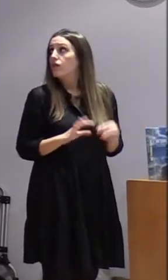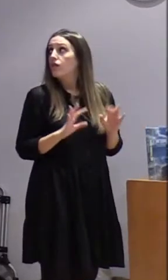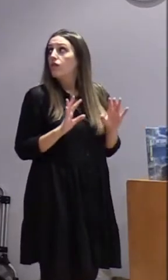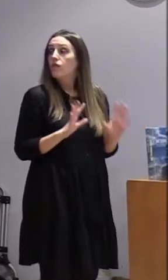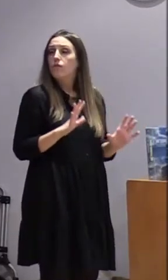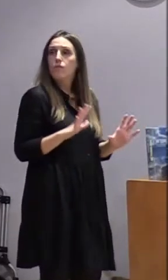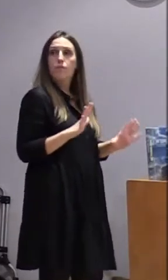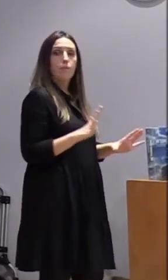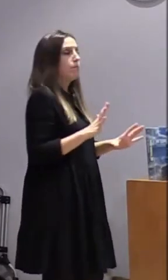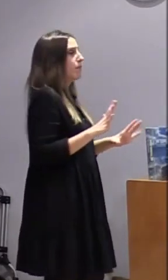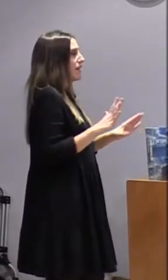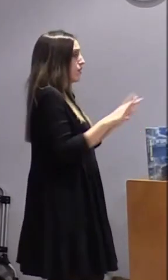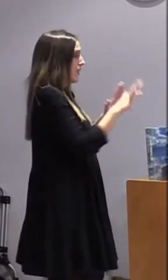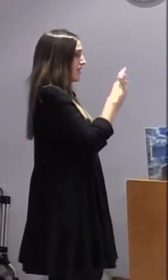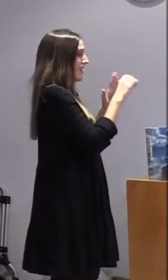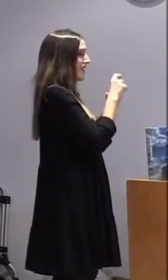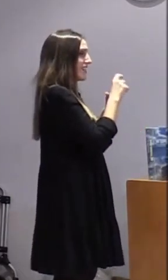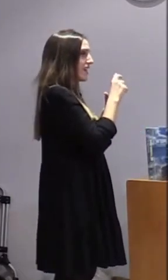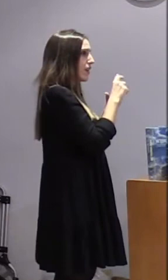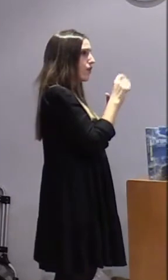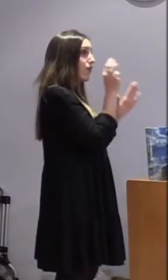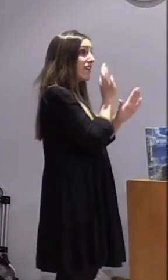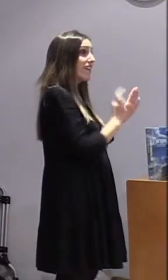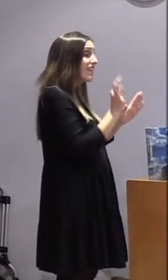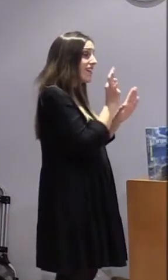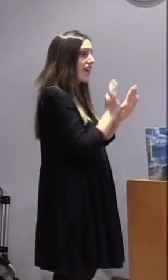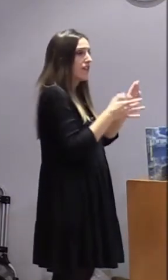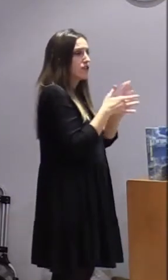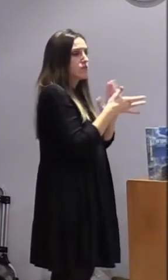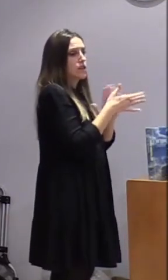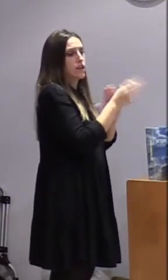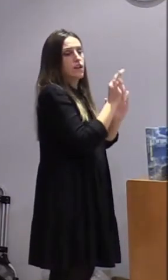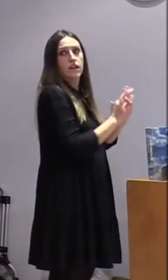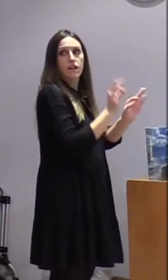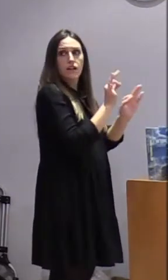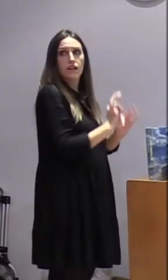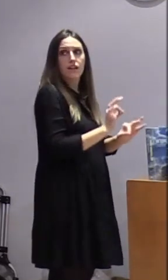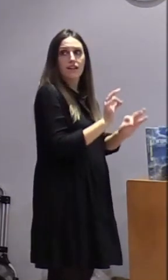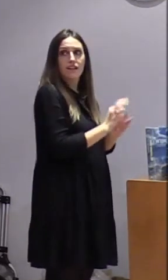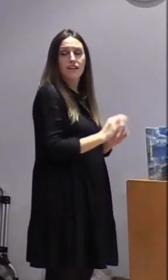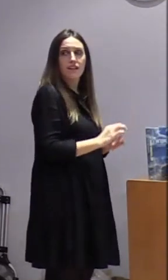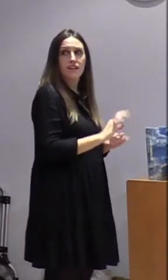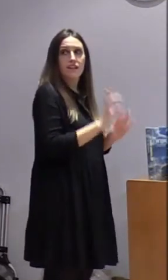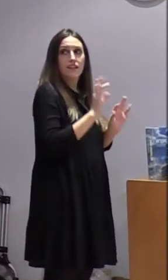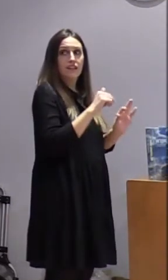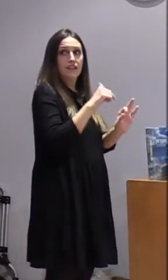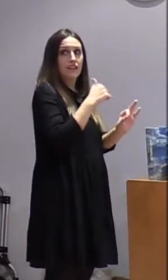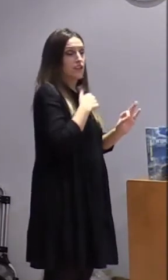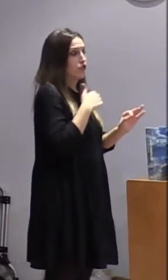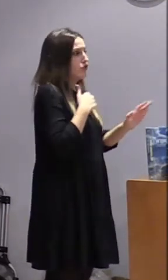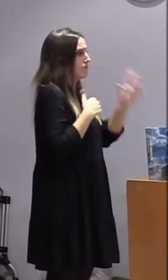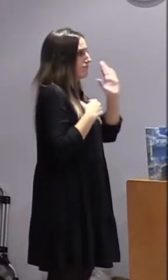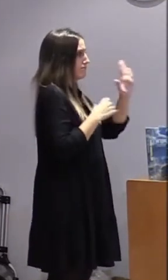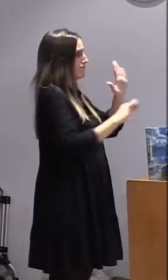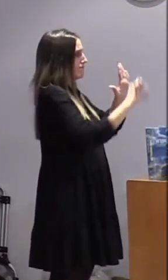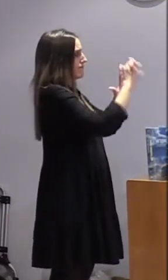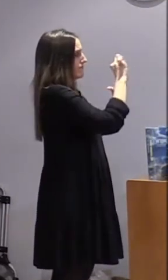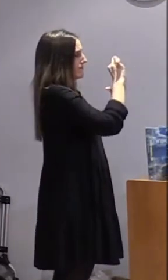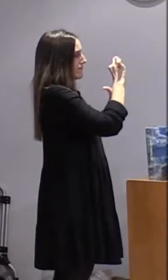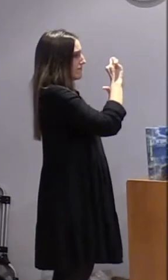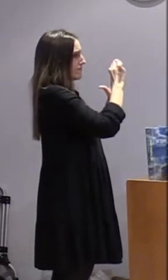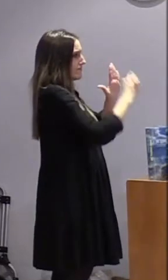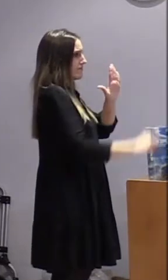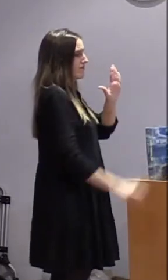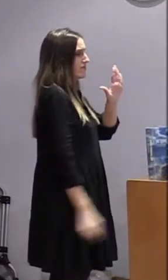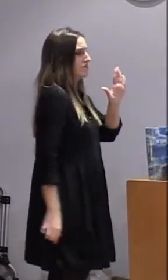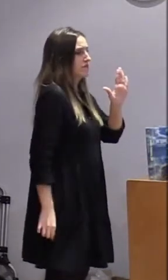cuenta nada de lo que pasa allá arriba. No cuenta nada del cielo. Y yo voy a hacer mi parada justo en el tercio superior de las lanzas y